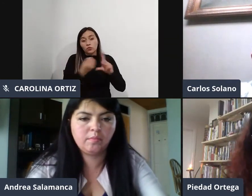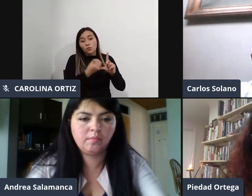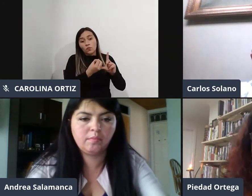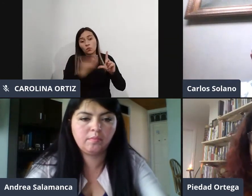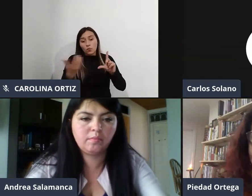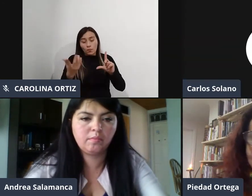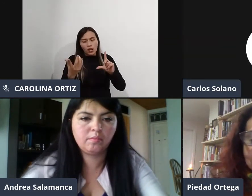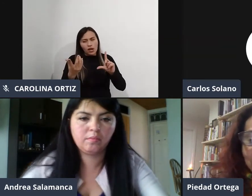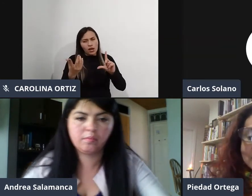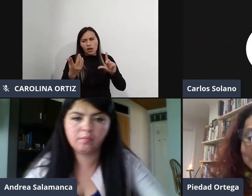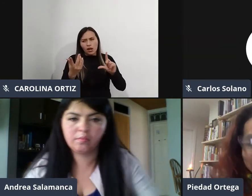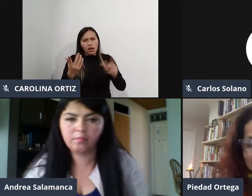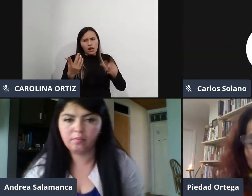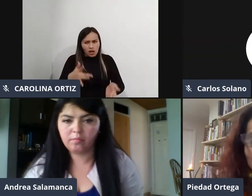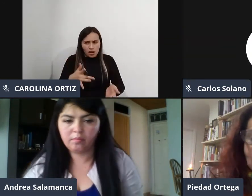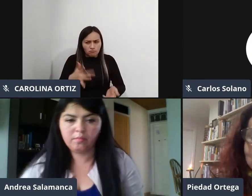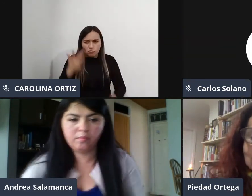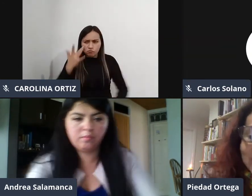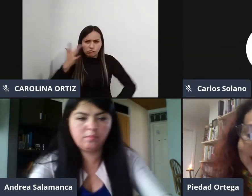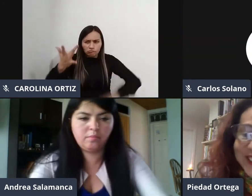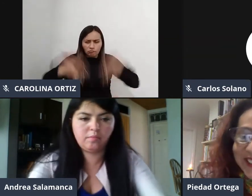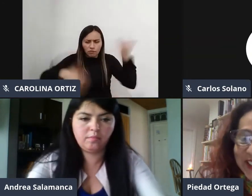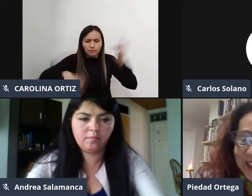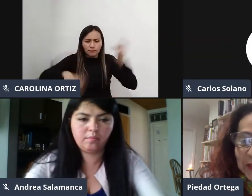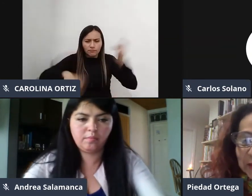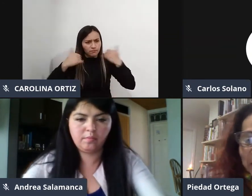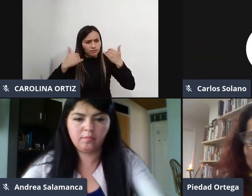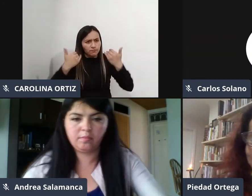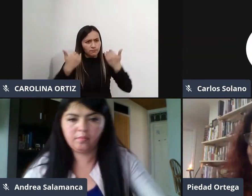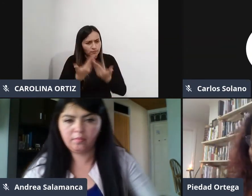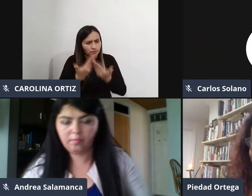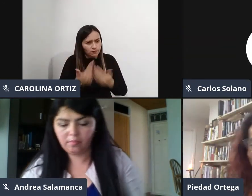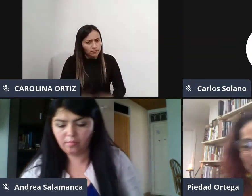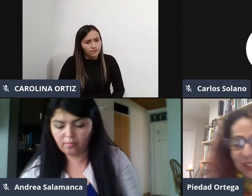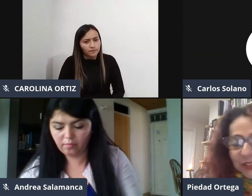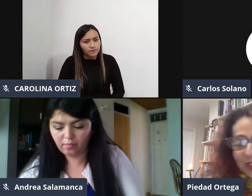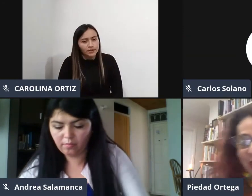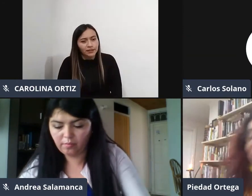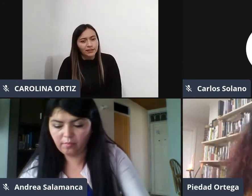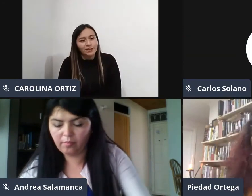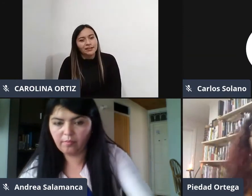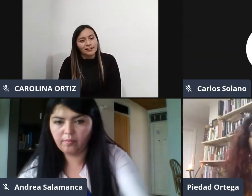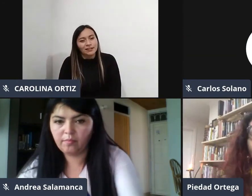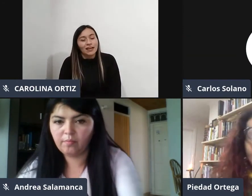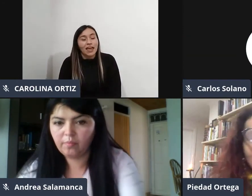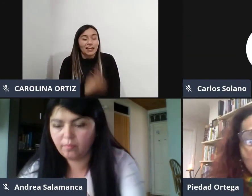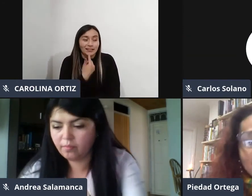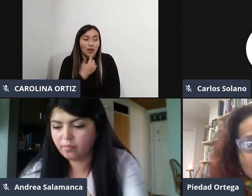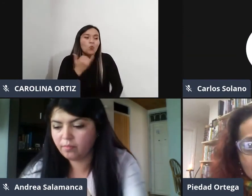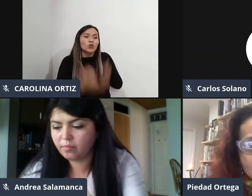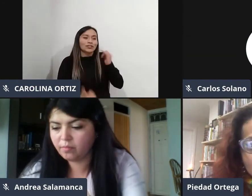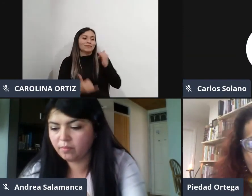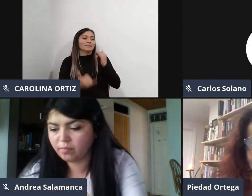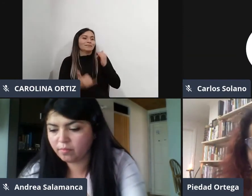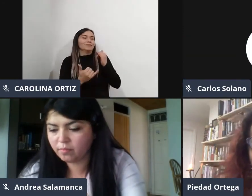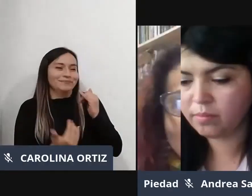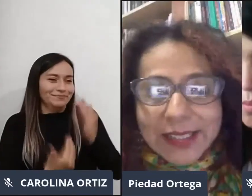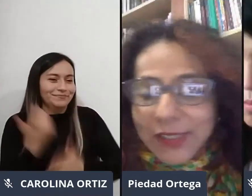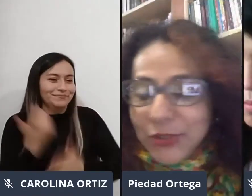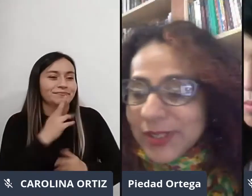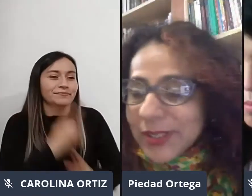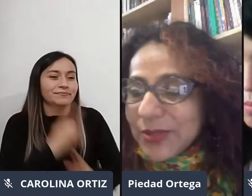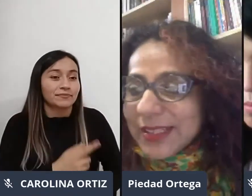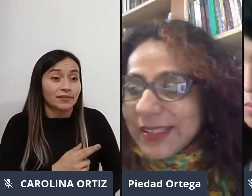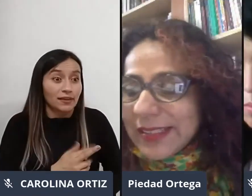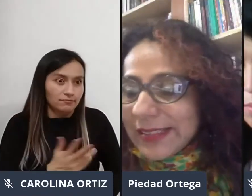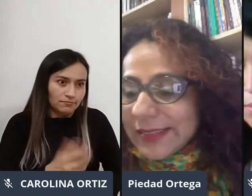Bueno, yo, por la última, si la educación, claro que la educación popular pasa por la escuela, y